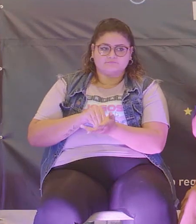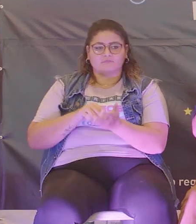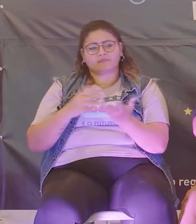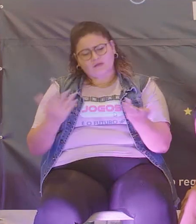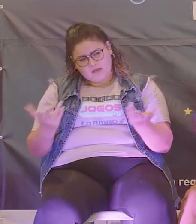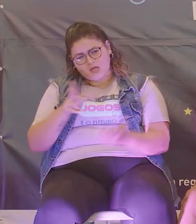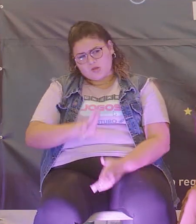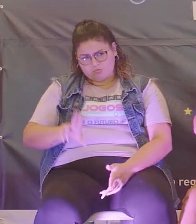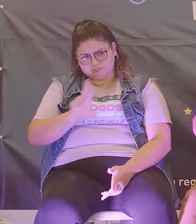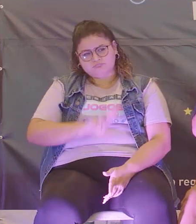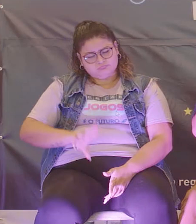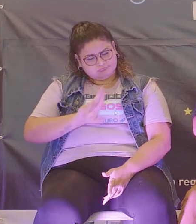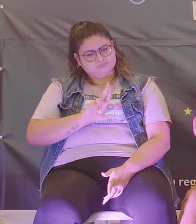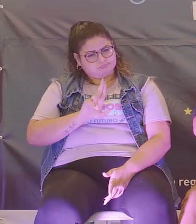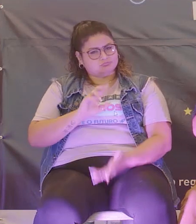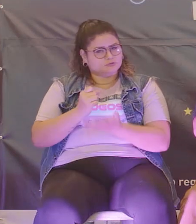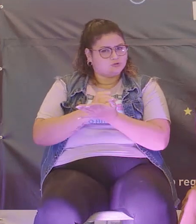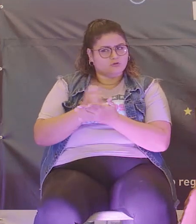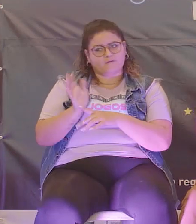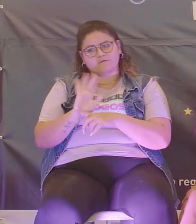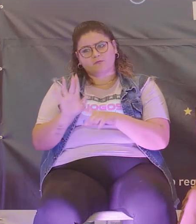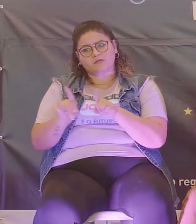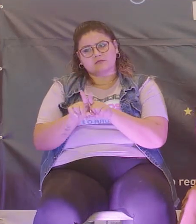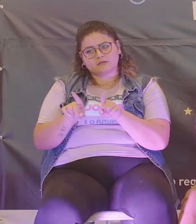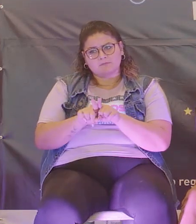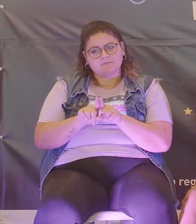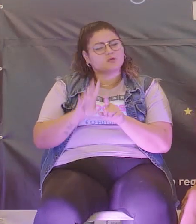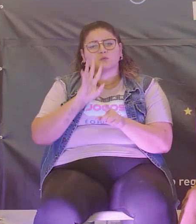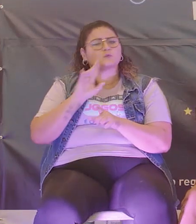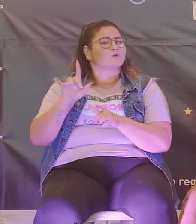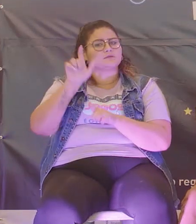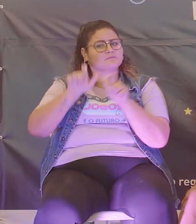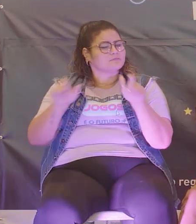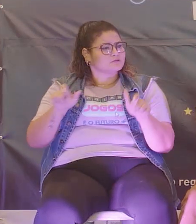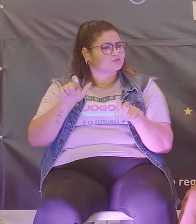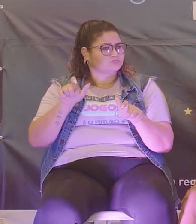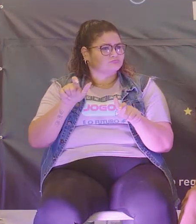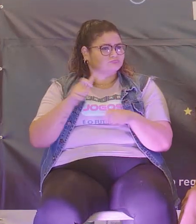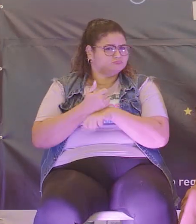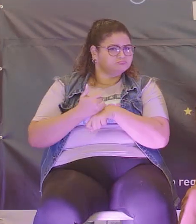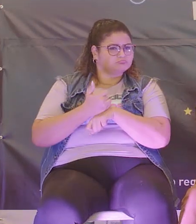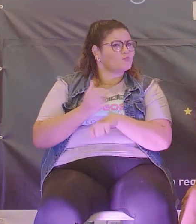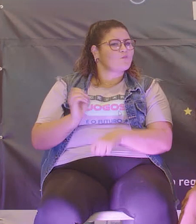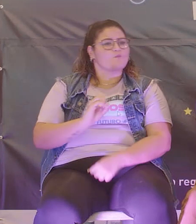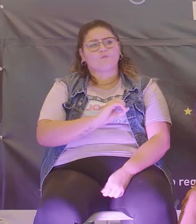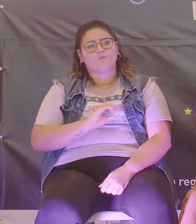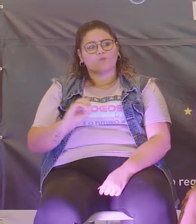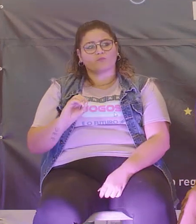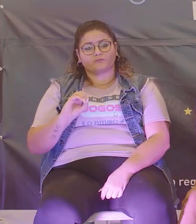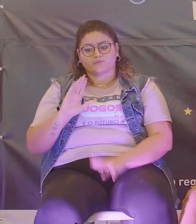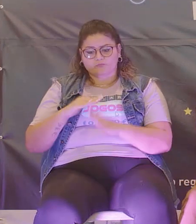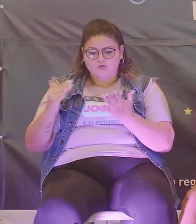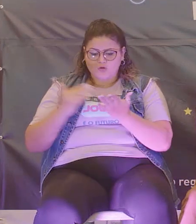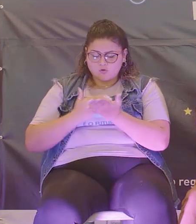consumir bastante jogo, apesar de eu consumir bastante filme, eu não conhecia pessoas que estivessem ganhando a vida com isso, sabe? Então, quando eu comecei a fazer isso, eu